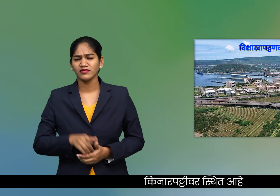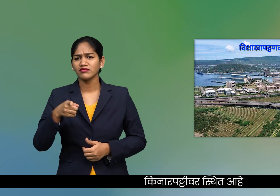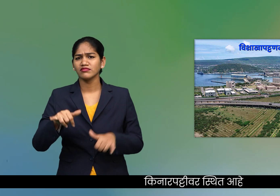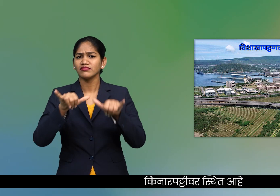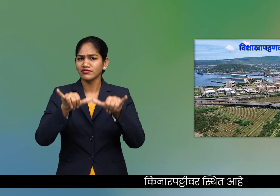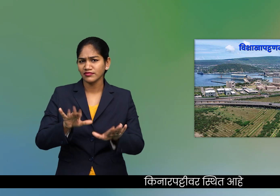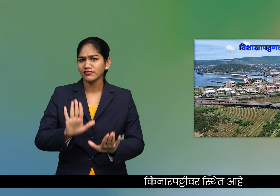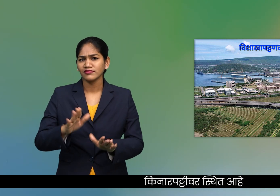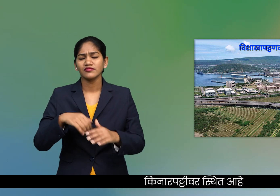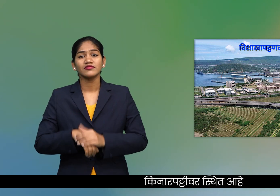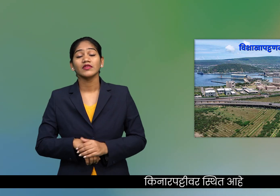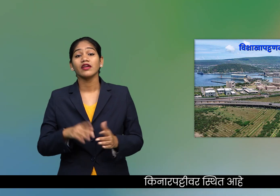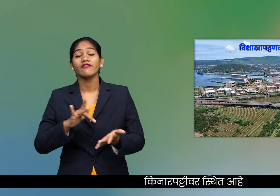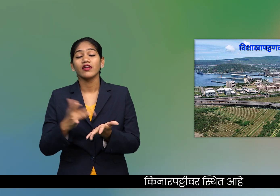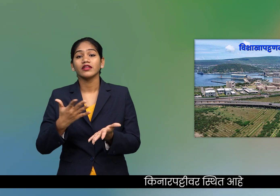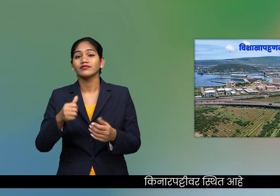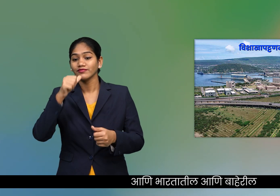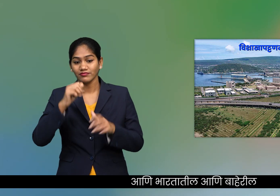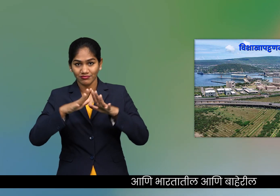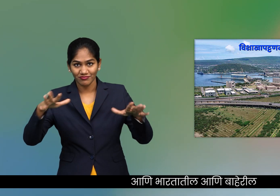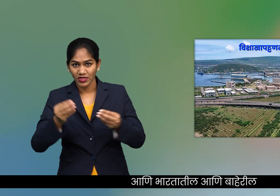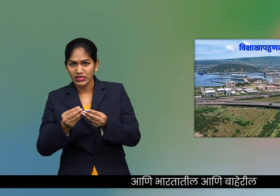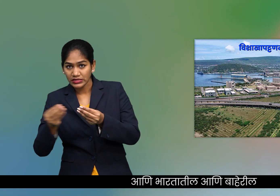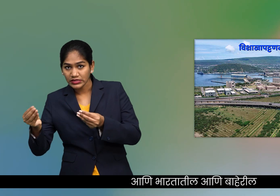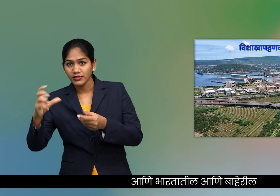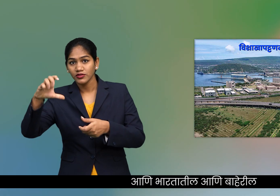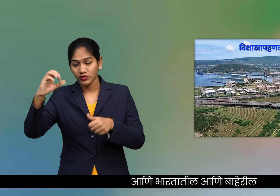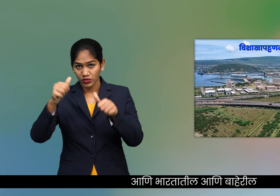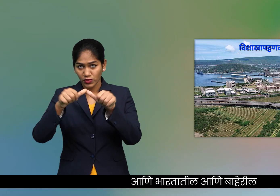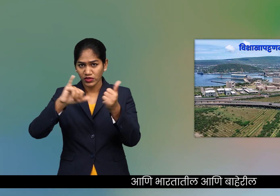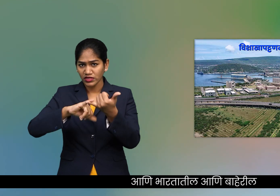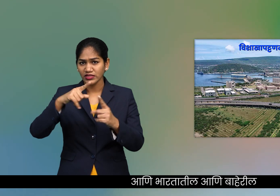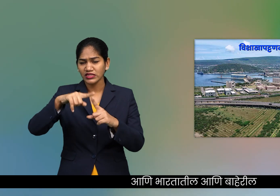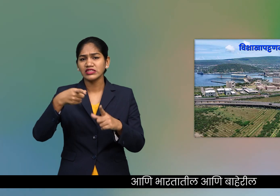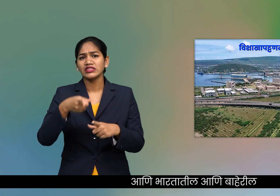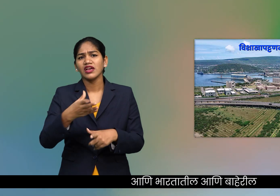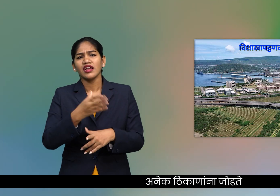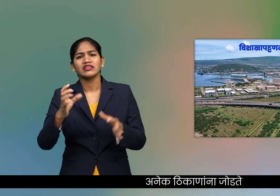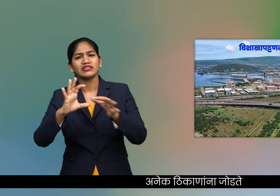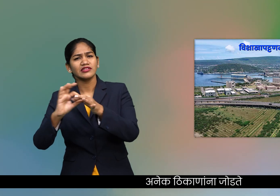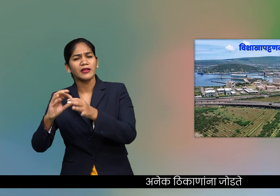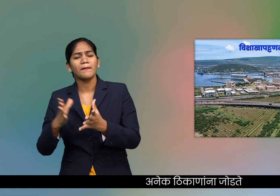किनारपट्टीवर स्थित आहे आणि भारतातील आणि बाहेरील अनेक ठिकाणांना